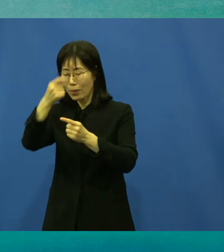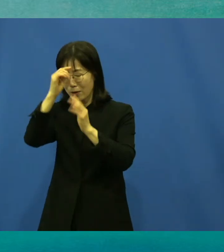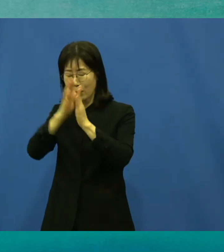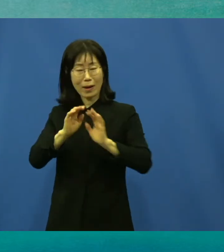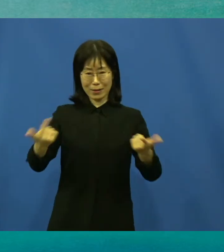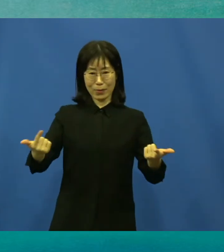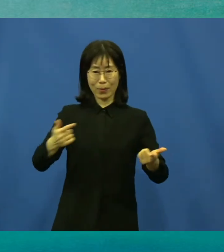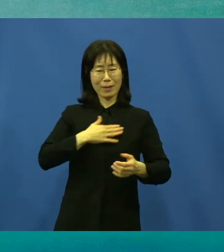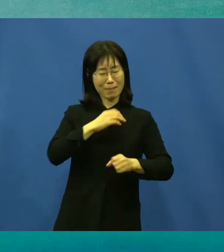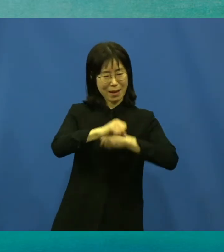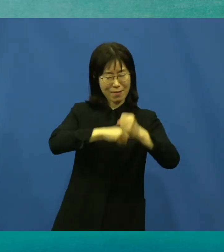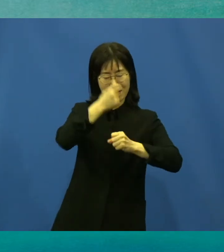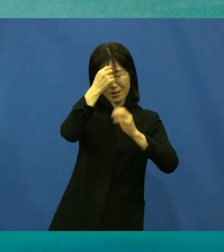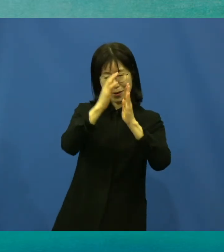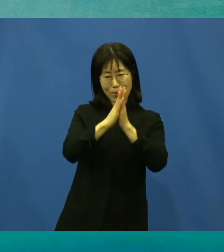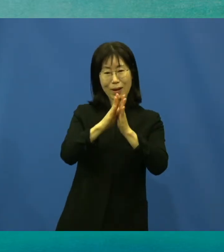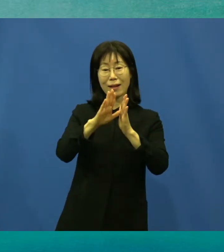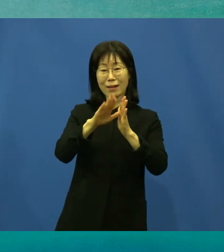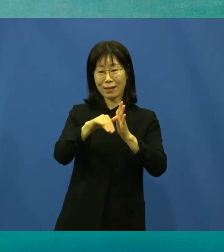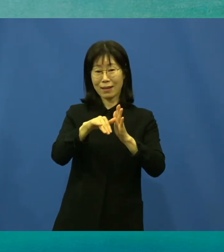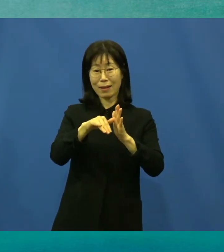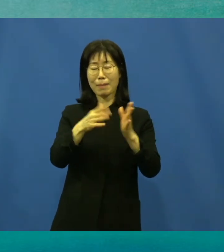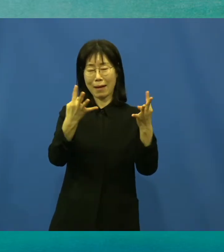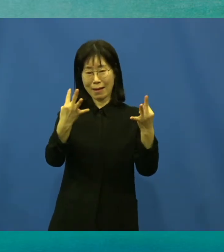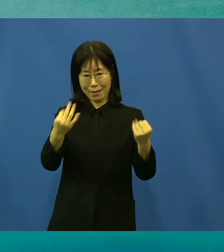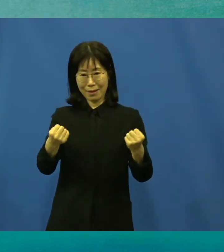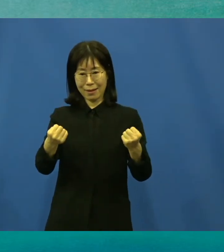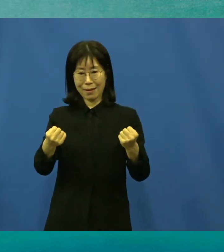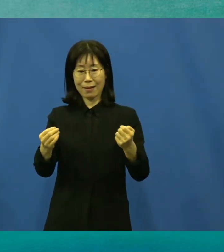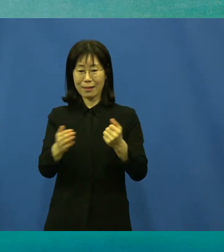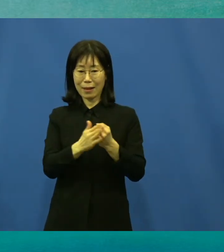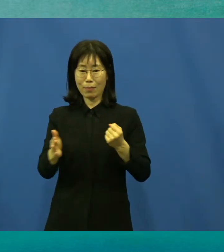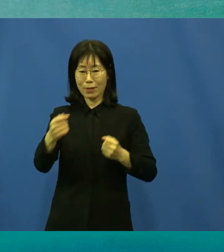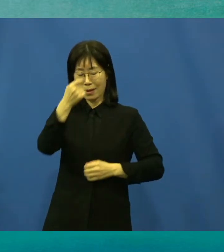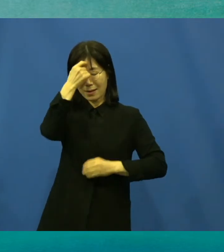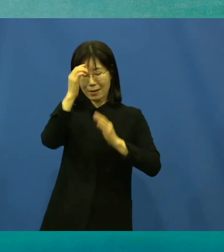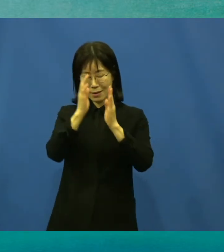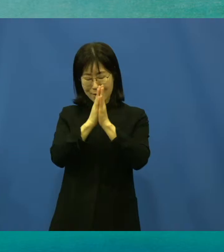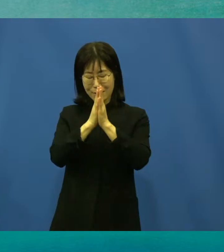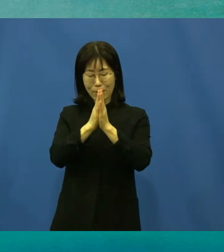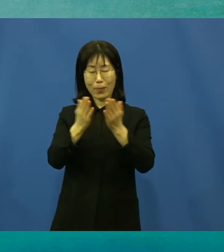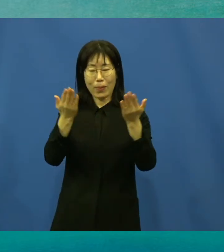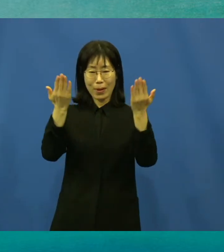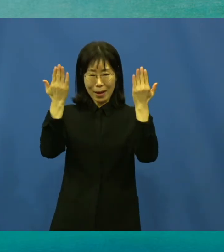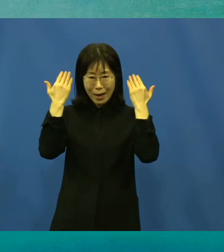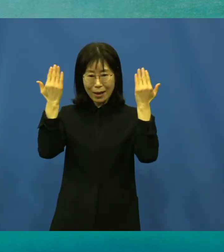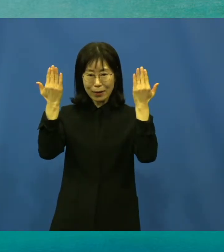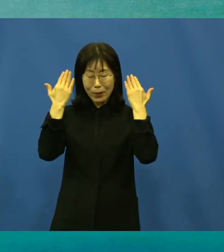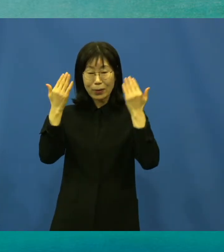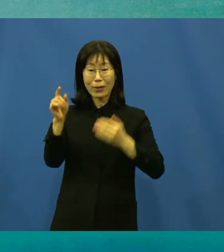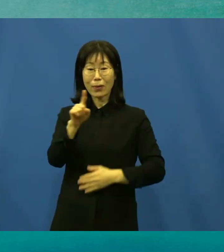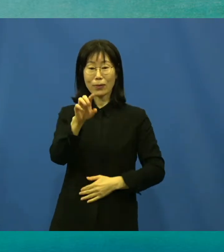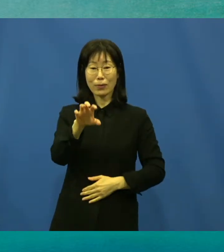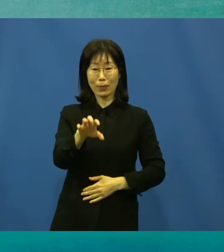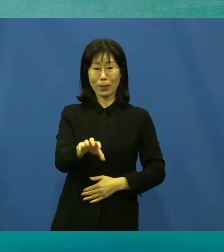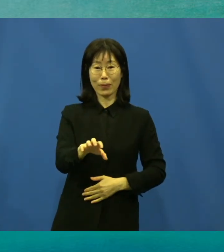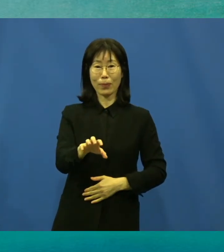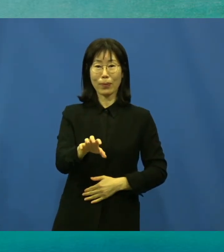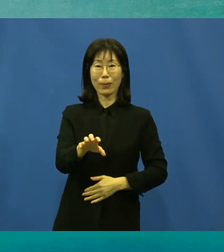여러분, 기도는 기도 학교에서 제대로 배워야 합니다. 기도 학교는 세상에서는 알아주지